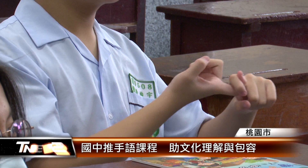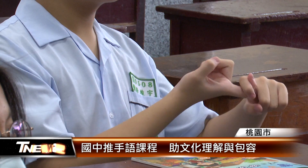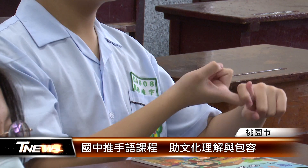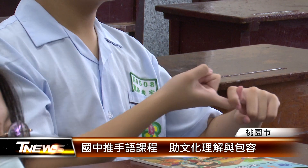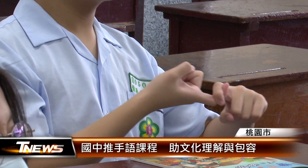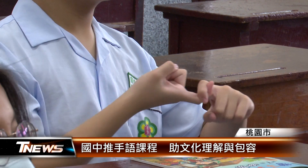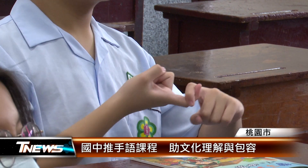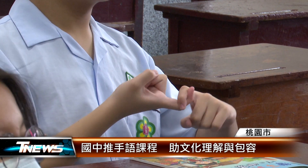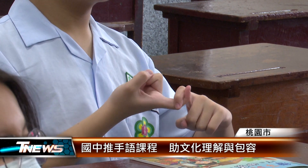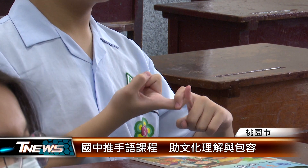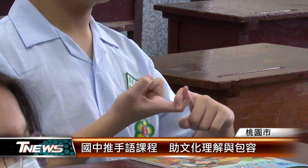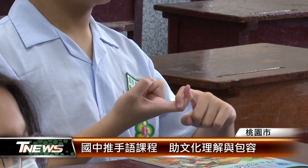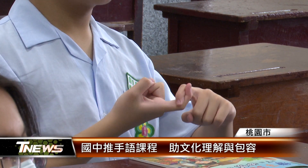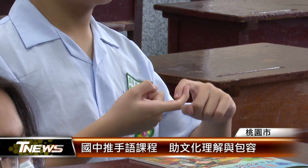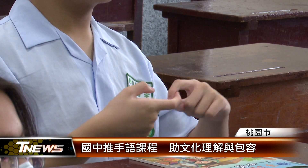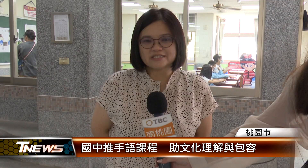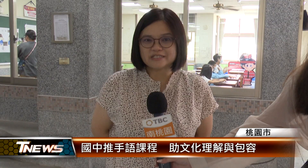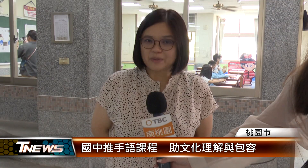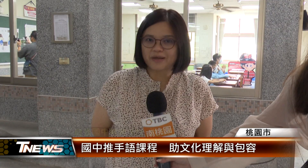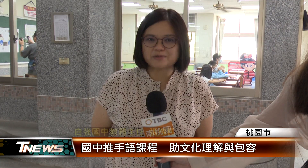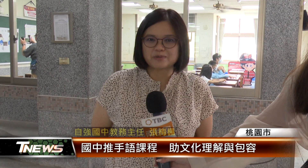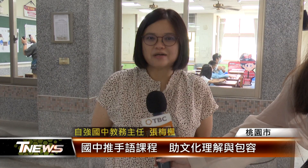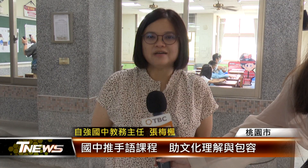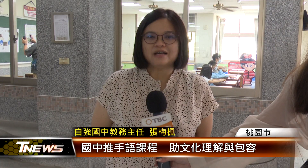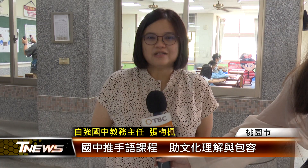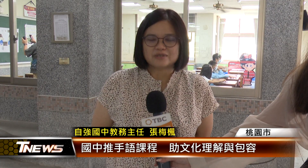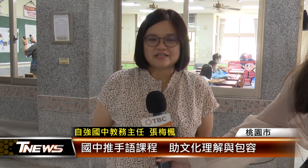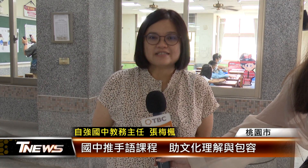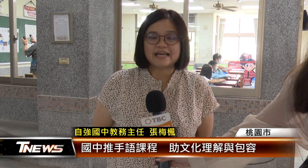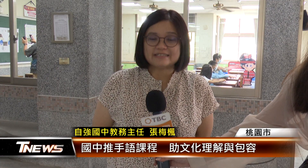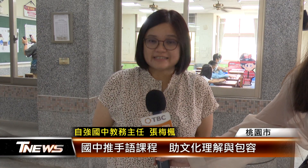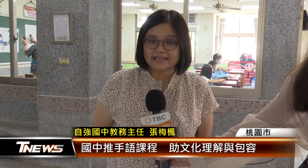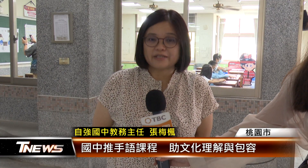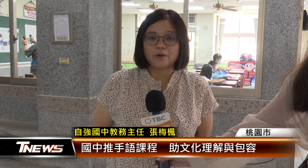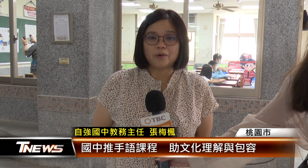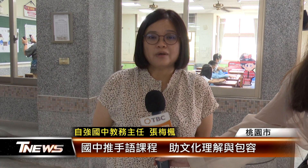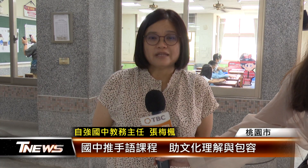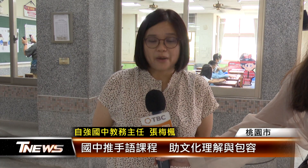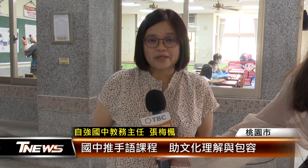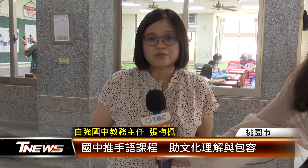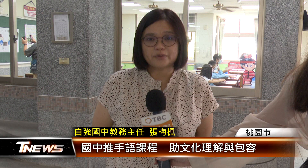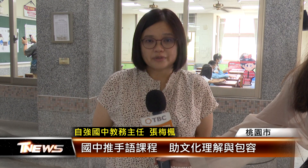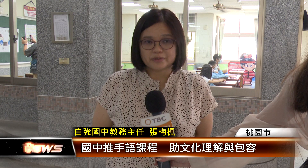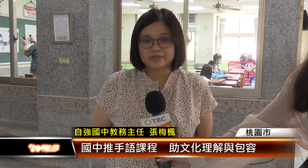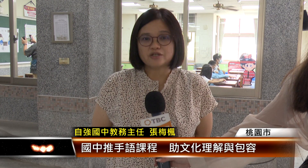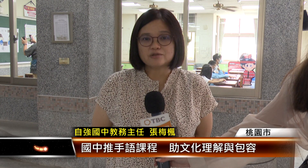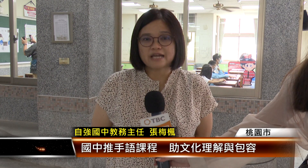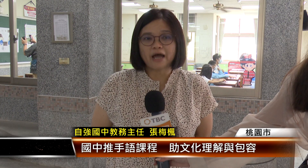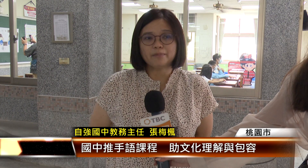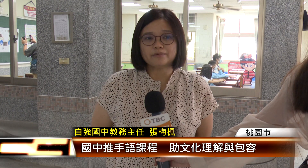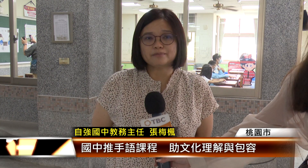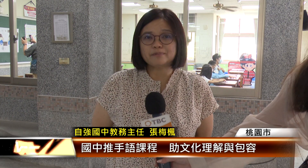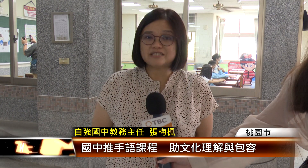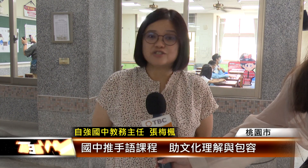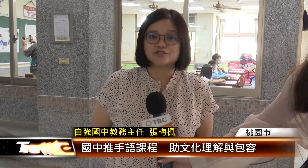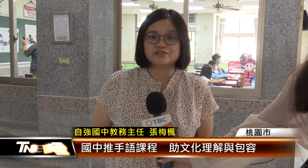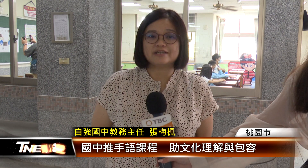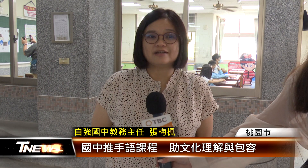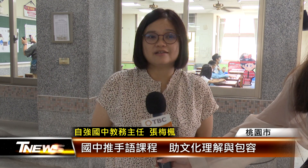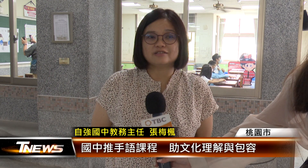日常沟通的能力。 是希望说，学生在借由台湾手语的选修上，他不只是一个教育